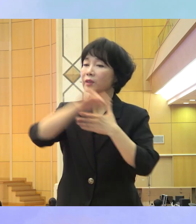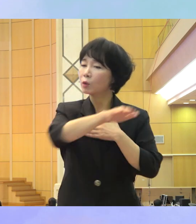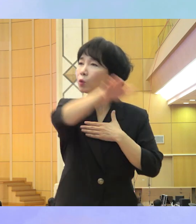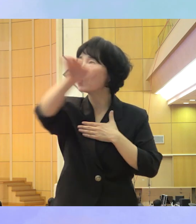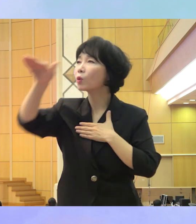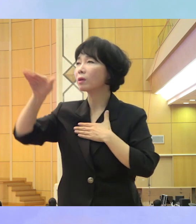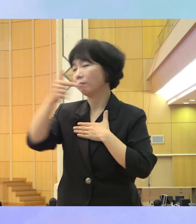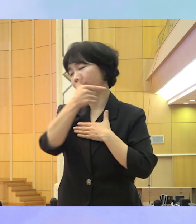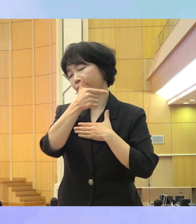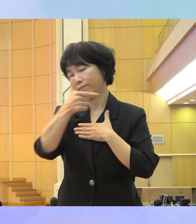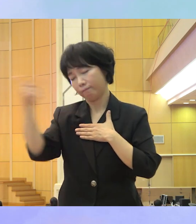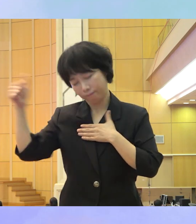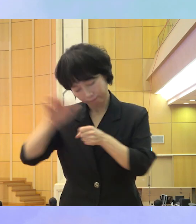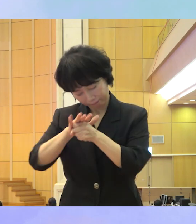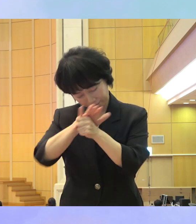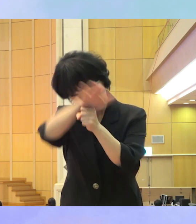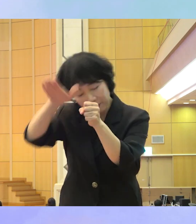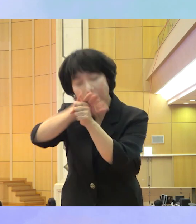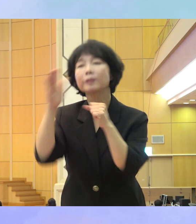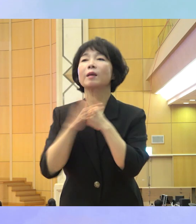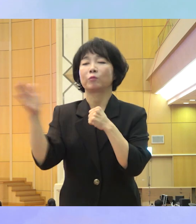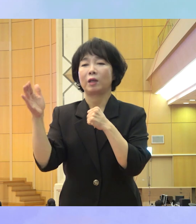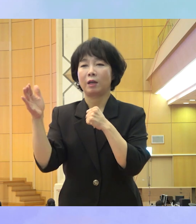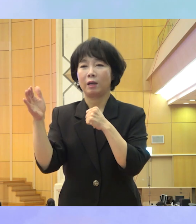우리들을 사랑하셨기에